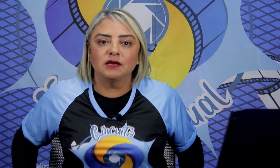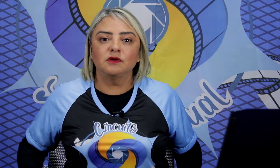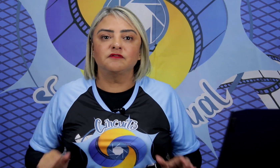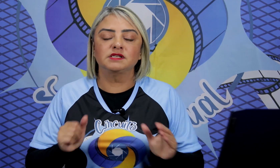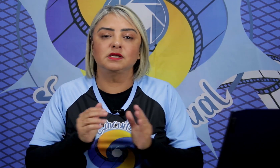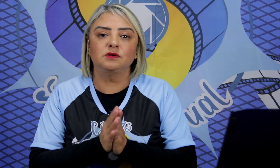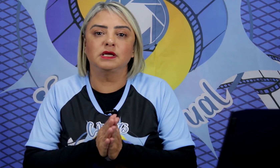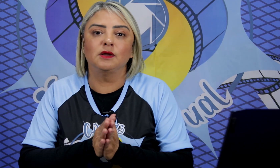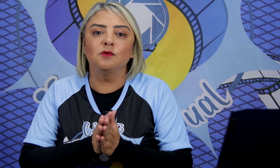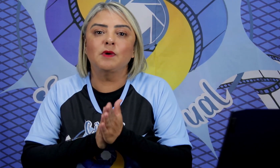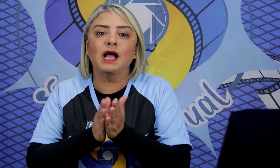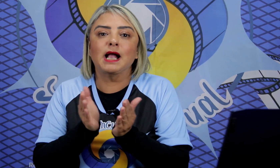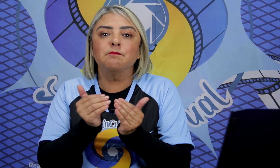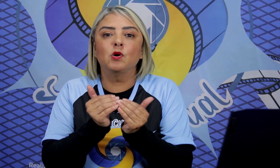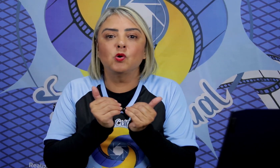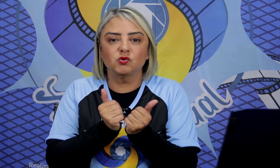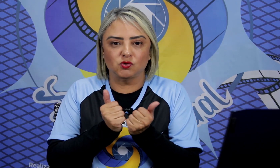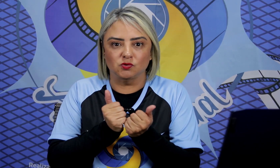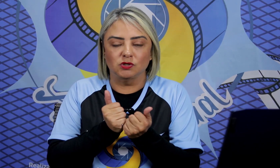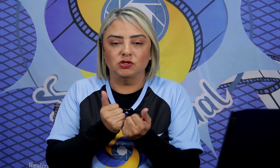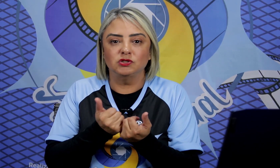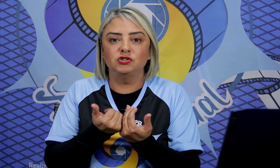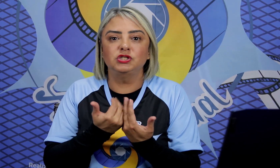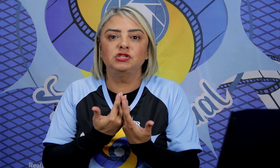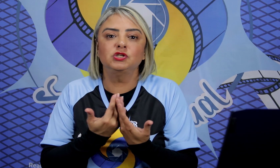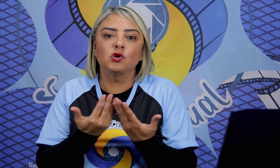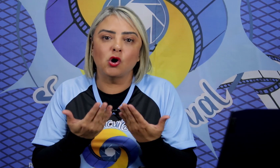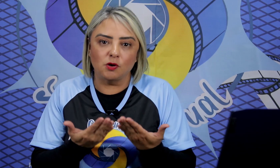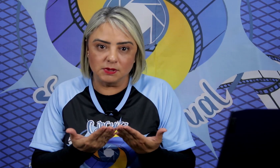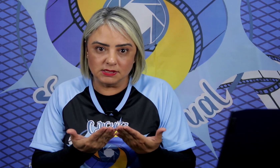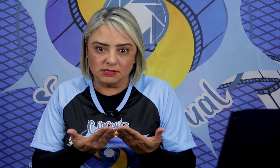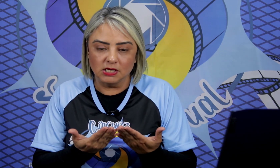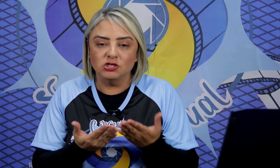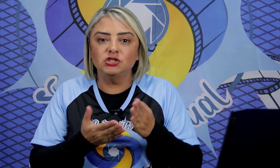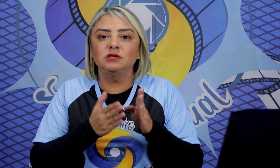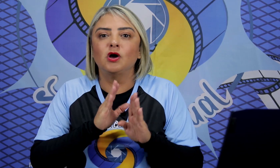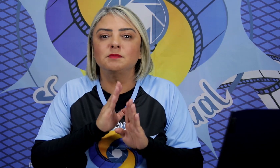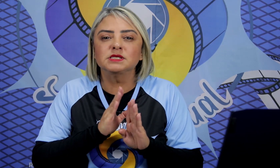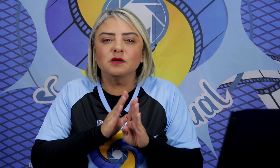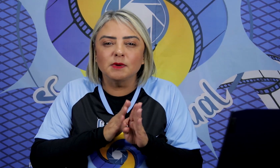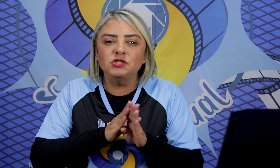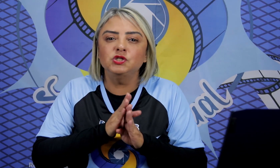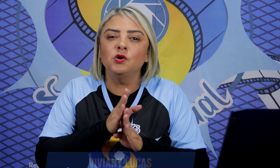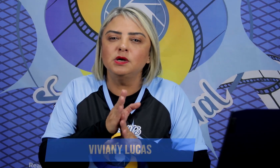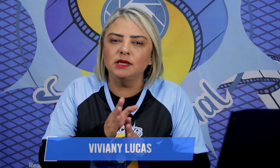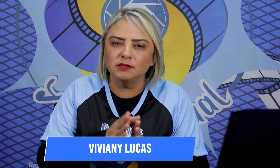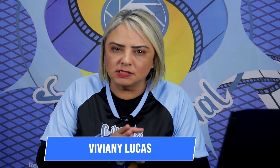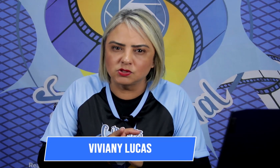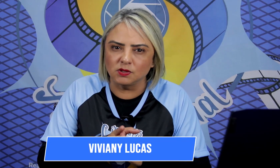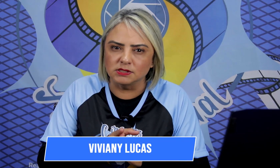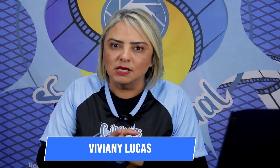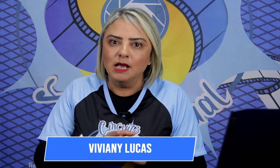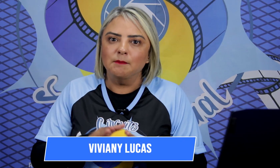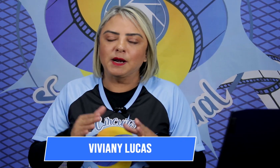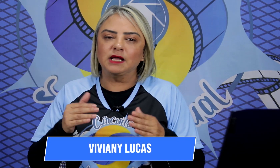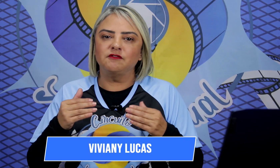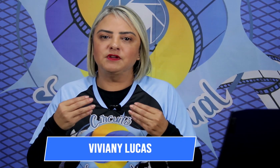a fazer o quê? Um arcabouço de normas, mas de orientações, para que